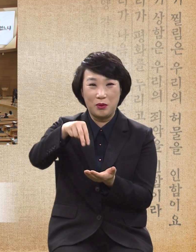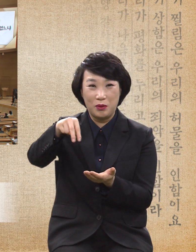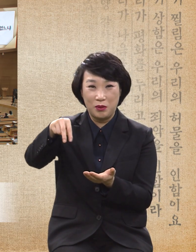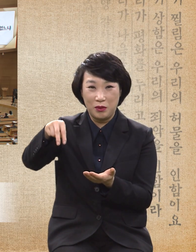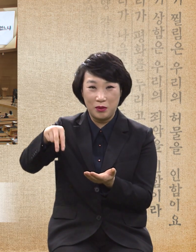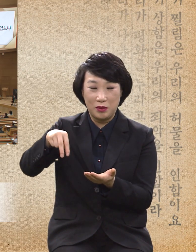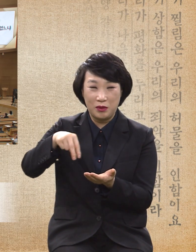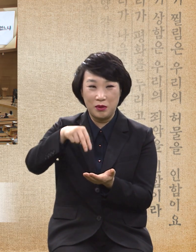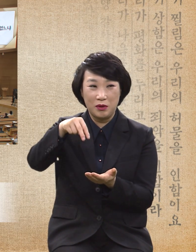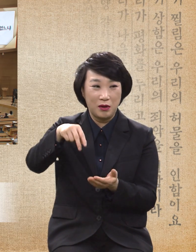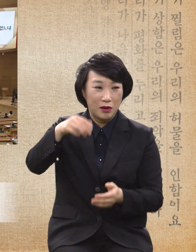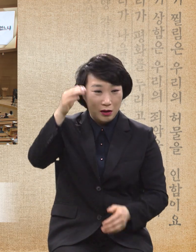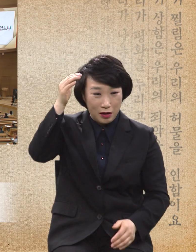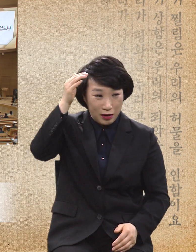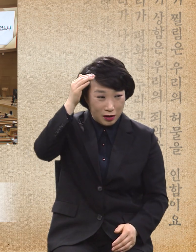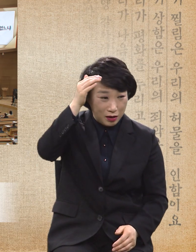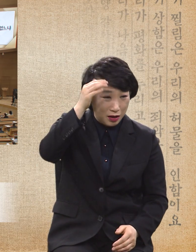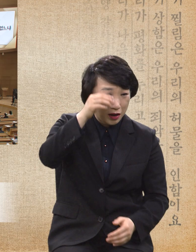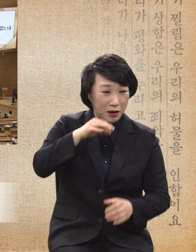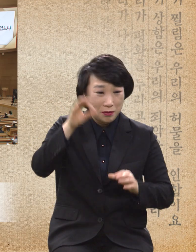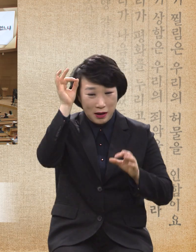방황하며